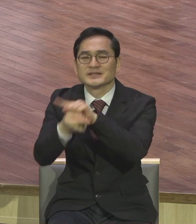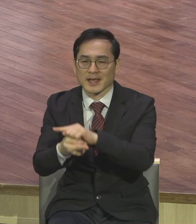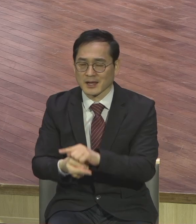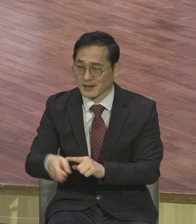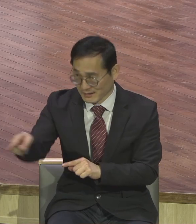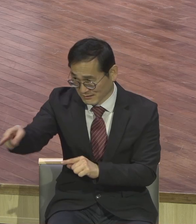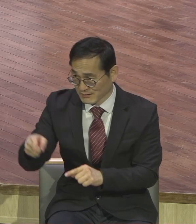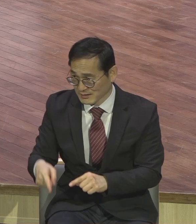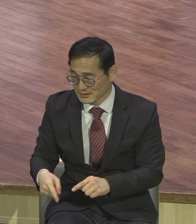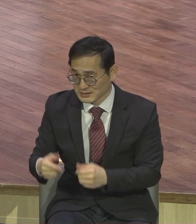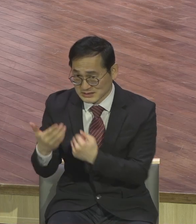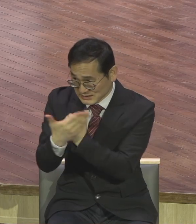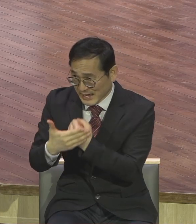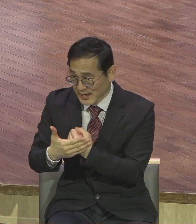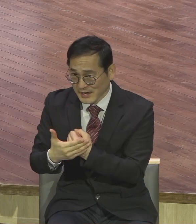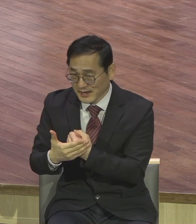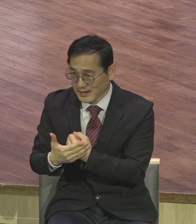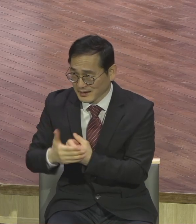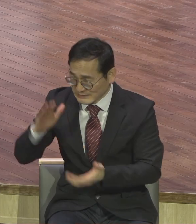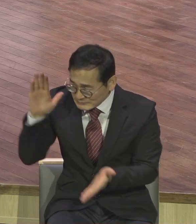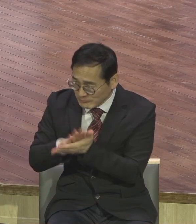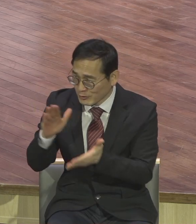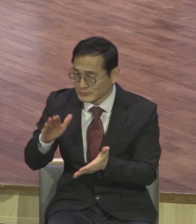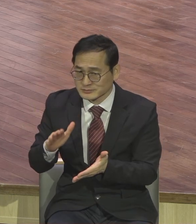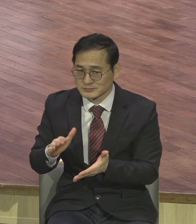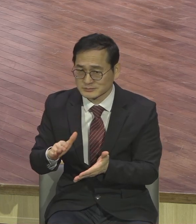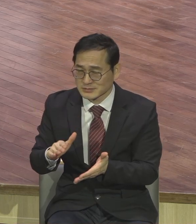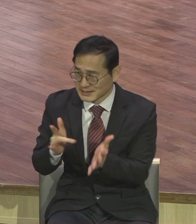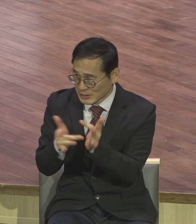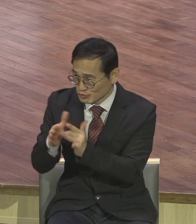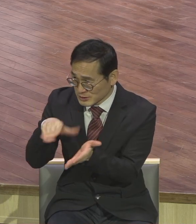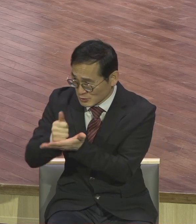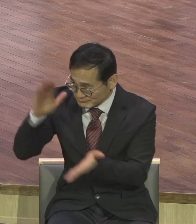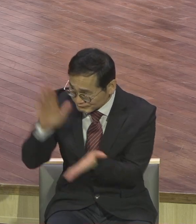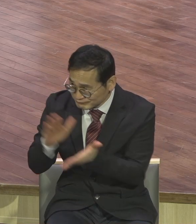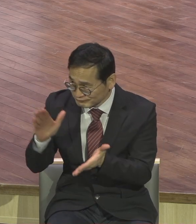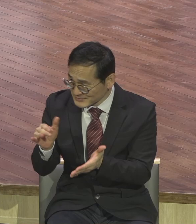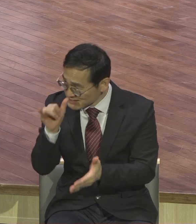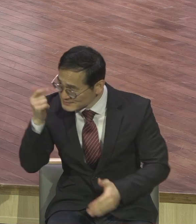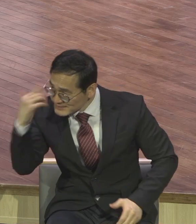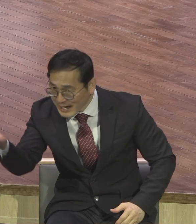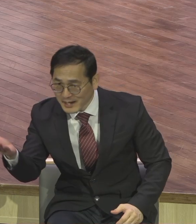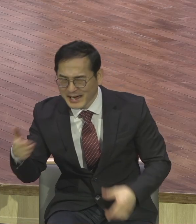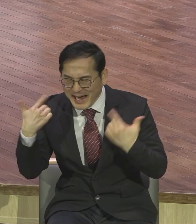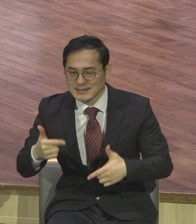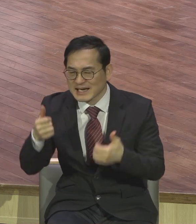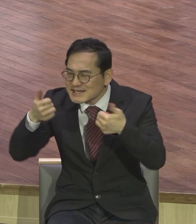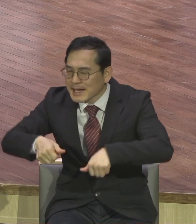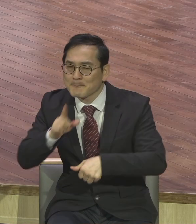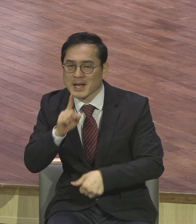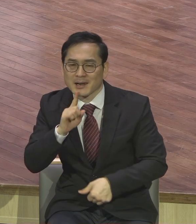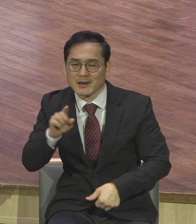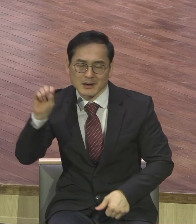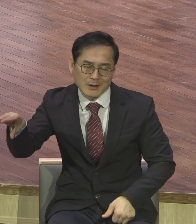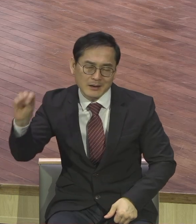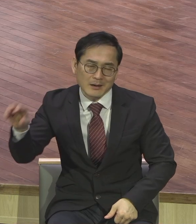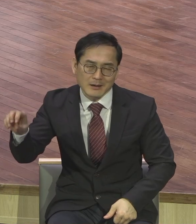받을 때 그 감동, 그거 아직 있냐? 불타고 있냐? 아니면 식었냐? 없냐?